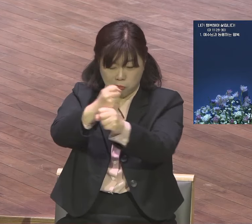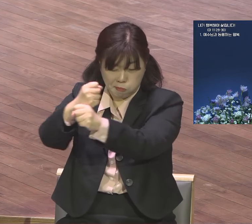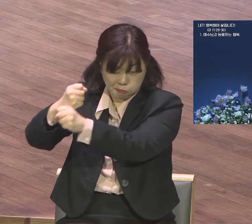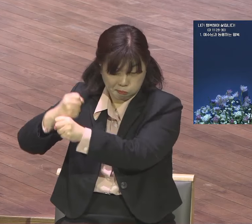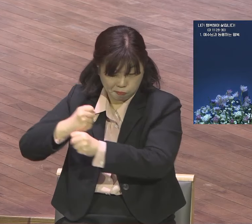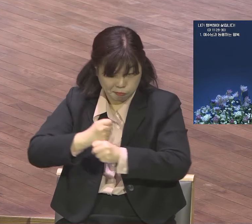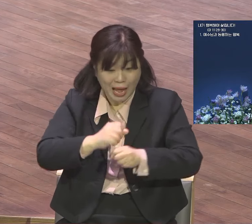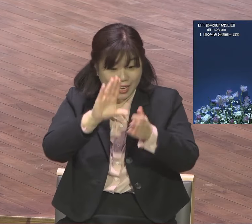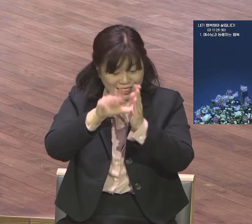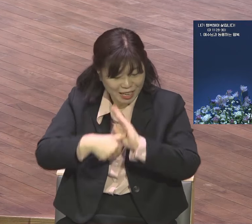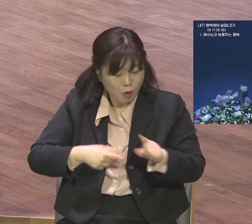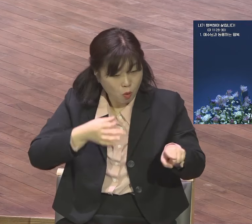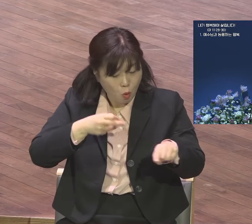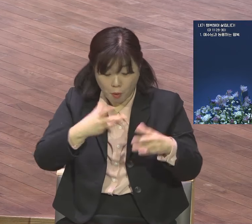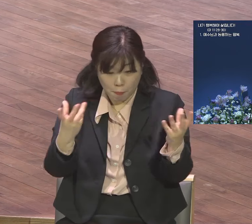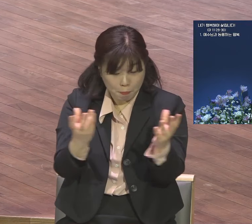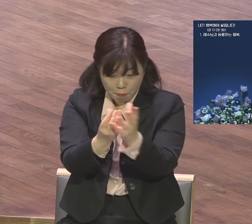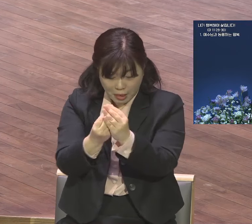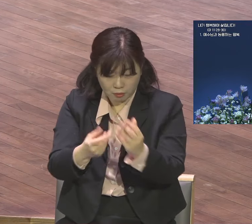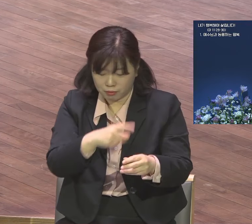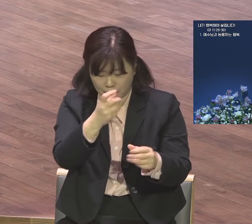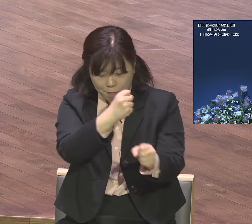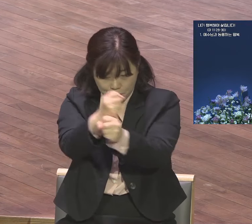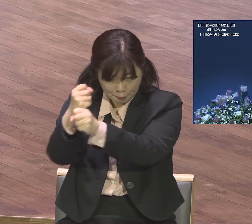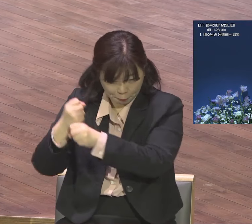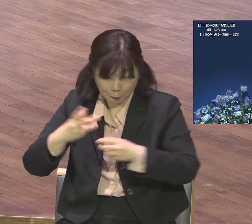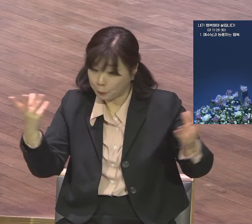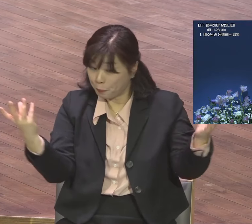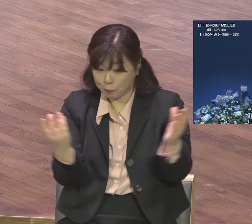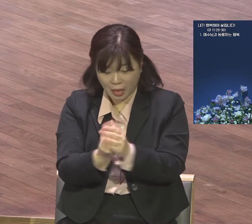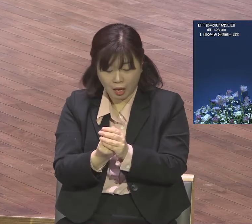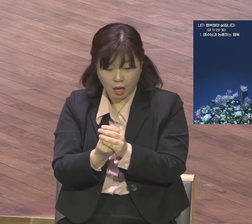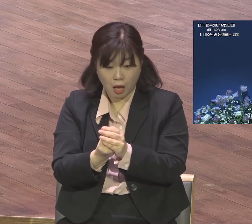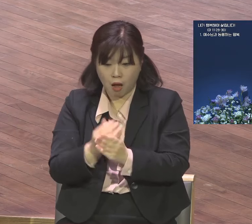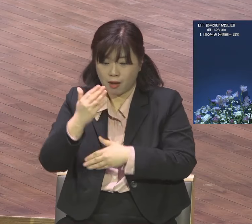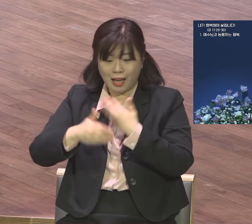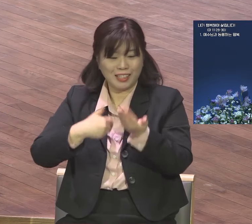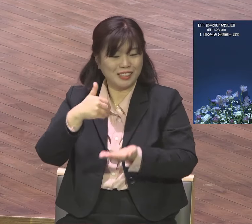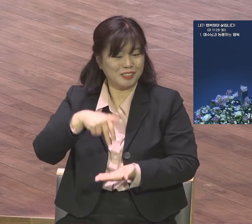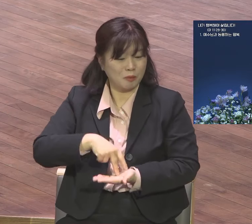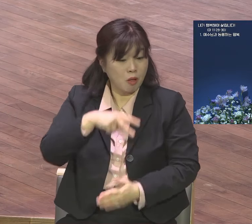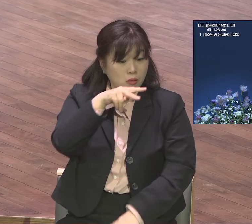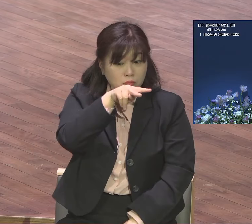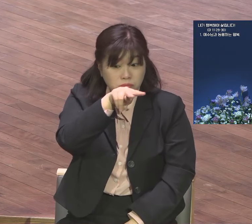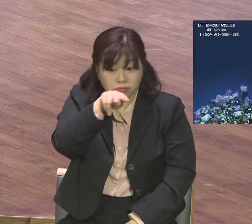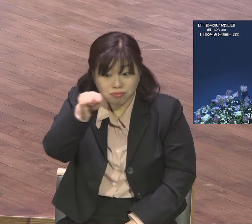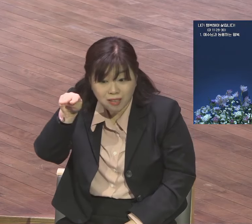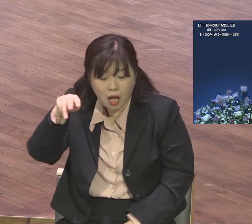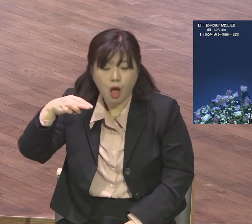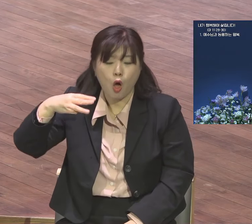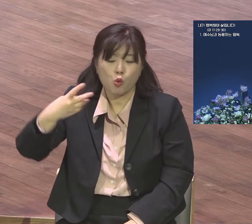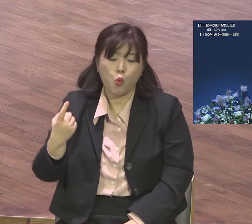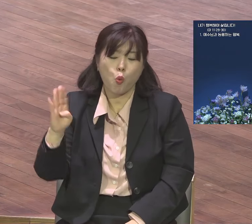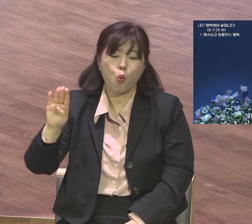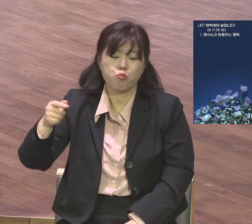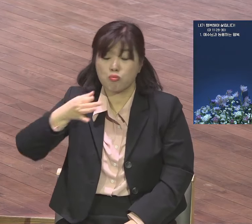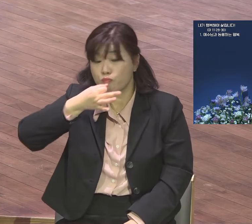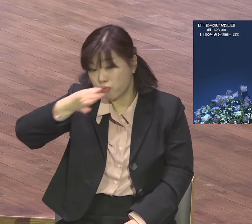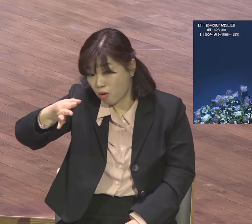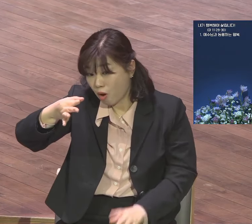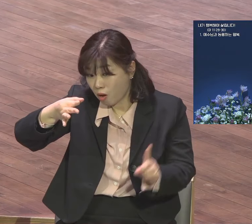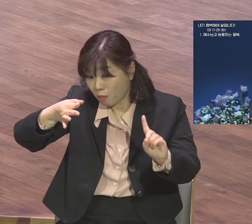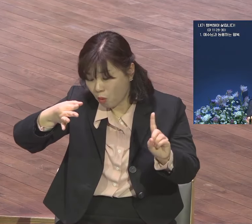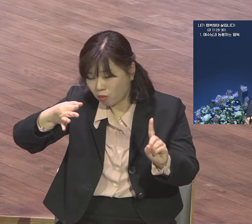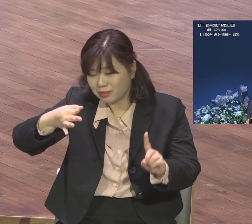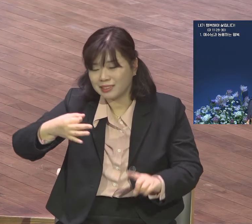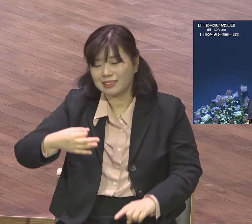단어가 토브입니다. 그러니까 가장 기쁨이 최고로 올라온 상태, 최고로 좋은 상태를